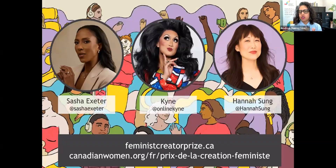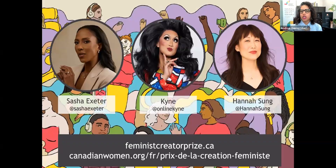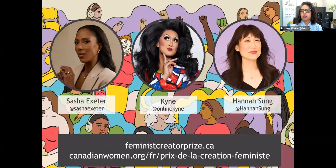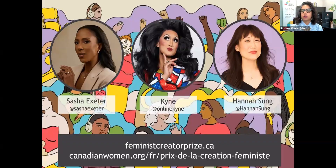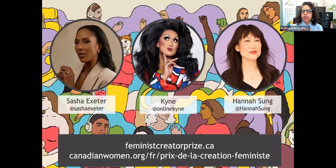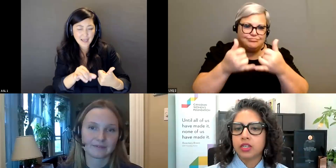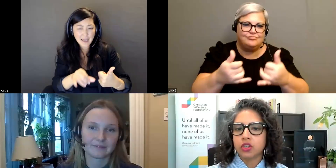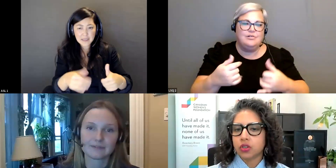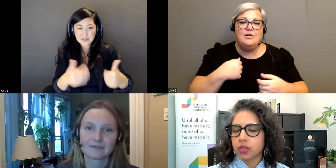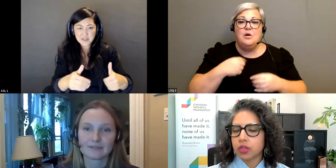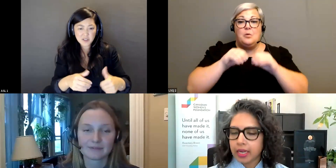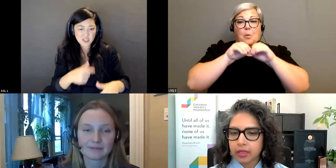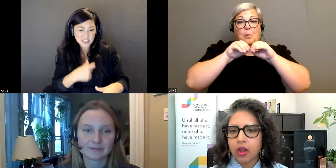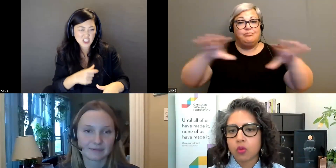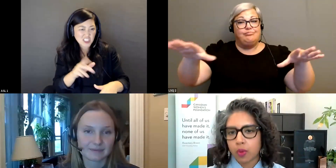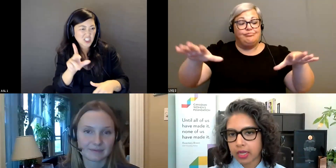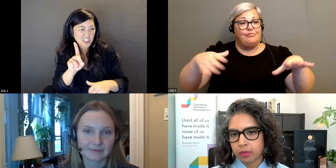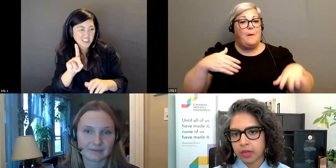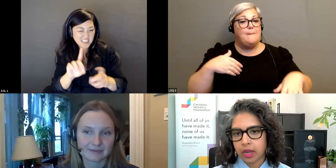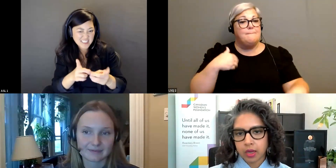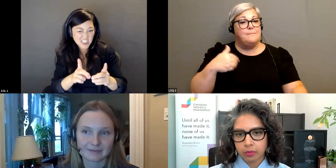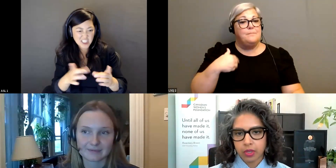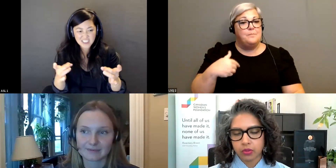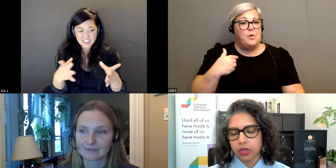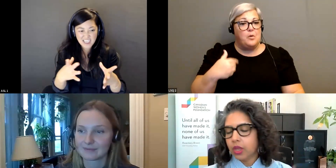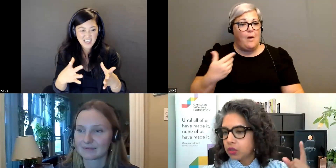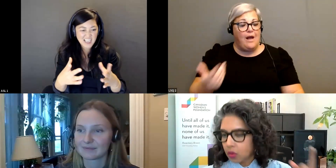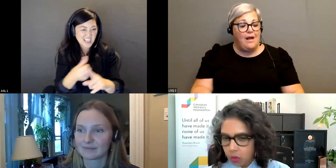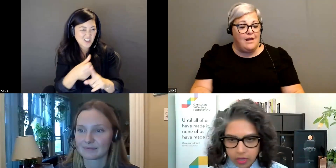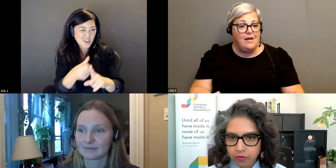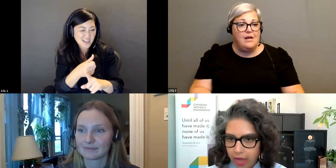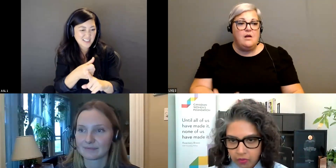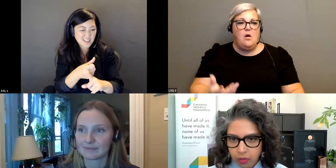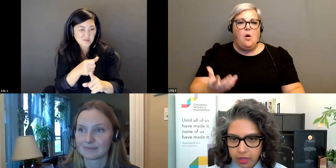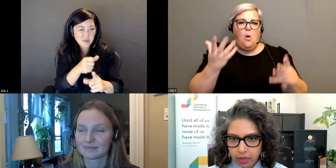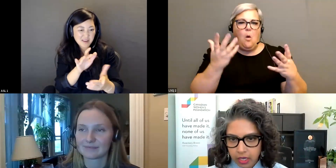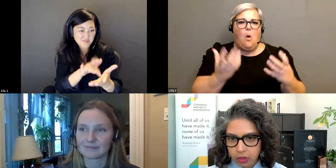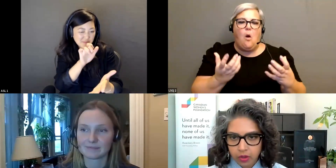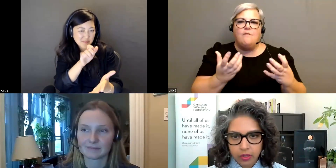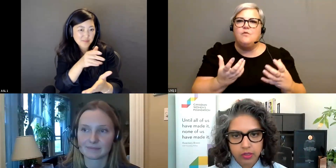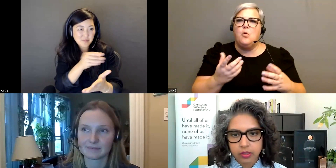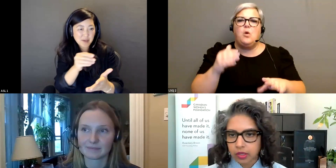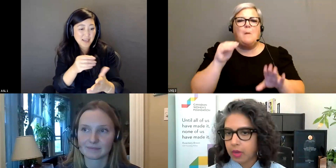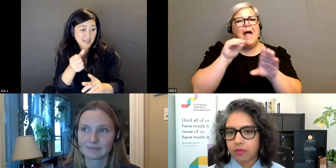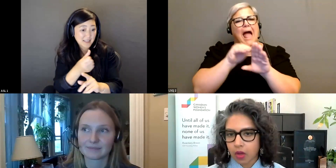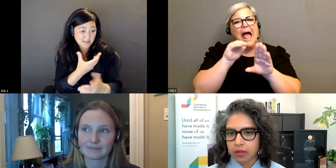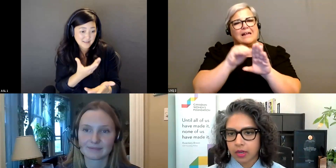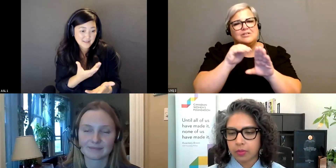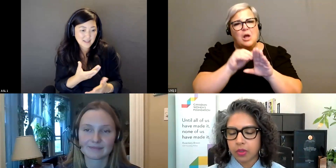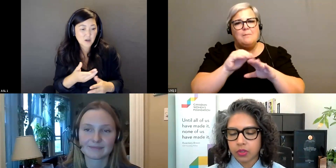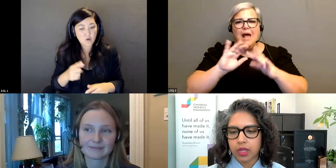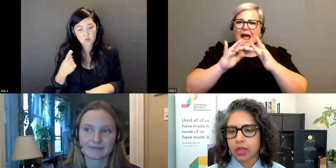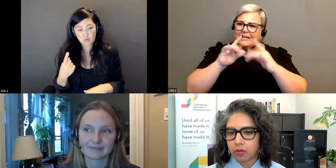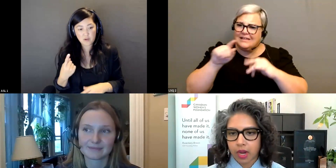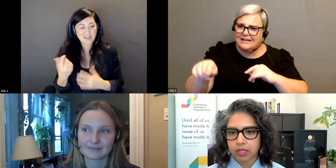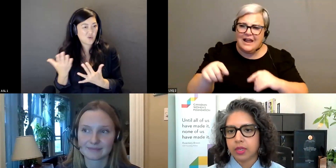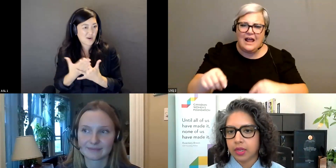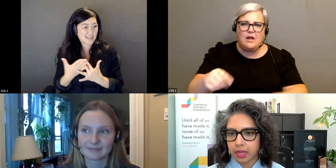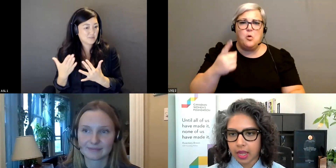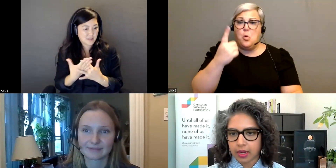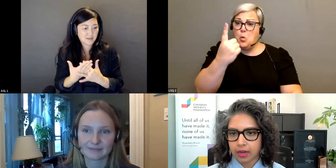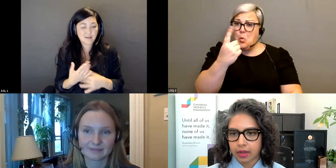Nous avons lancé ce prix parce que nous voulons lutter contre le harcèlement en ligne, la violence en ligne. Une femme